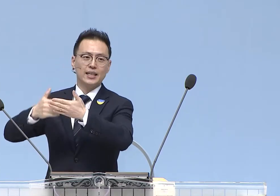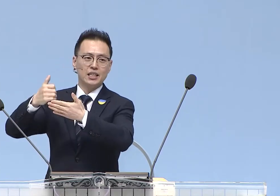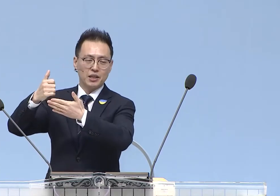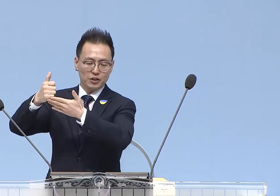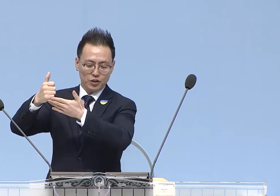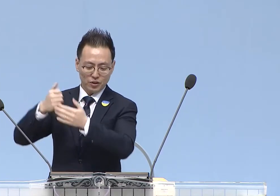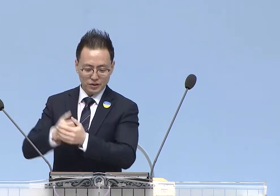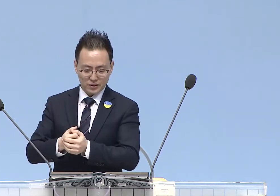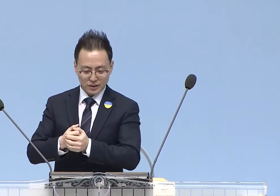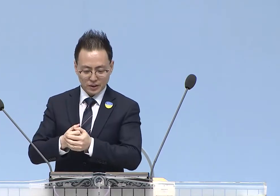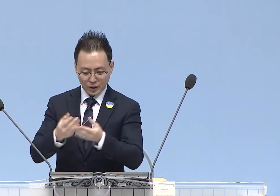하나님께서는요,